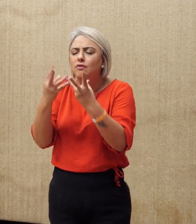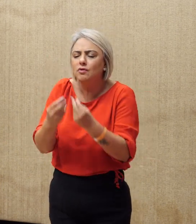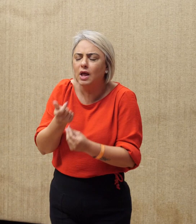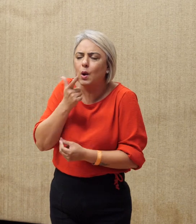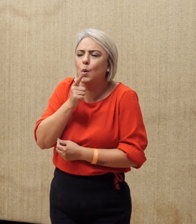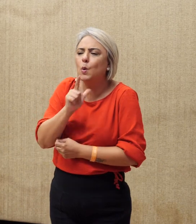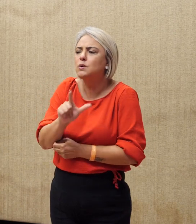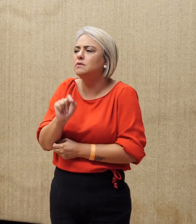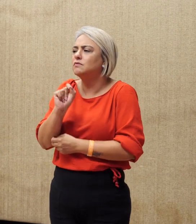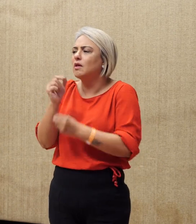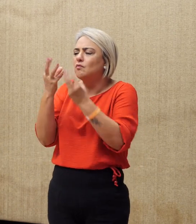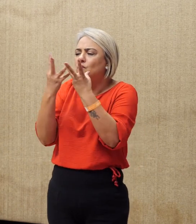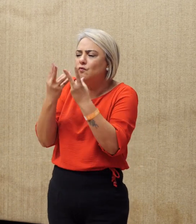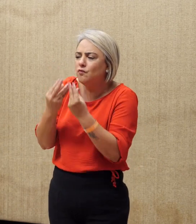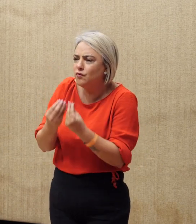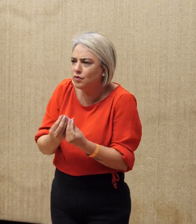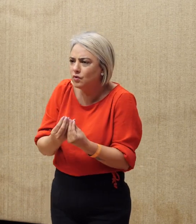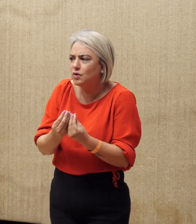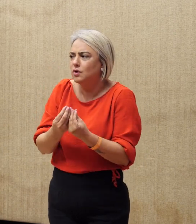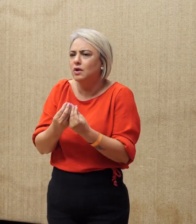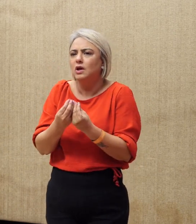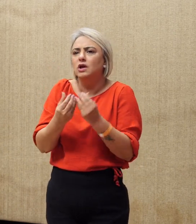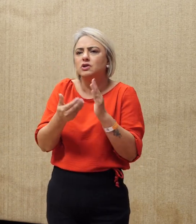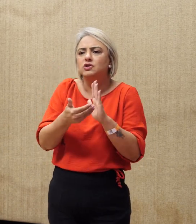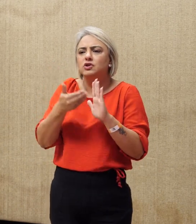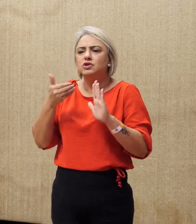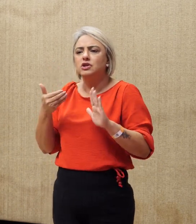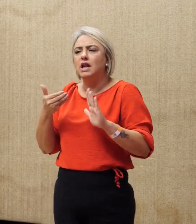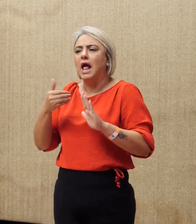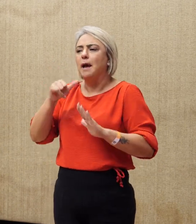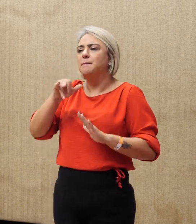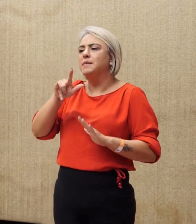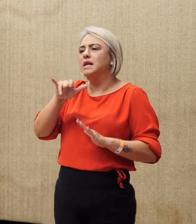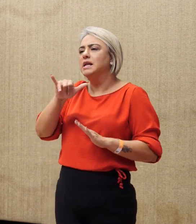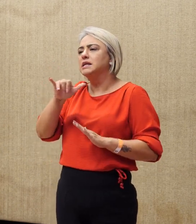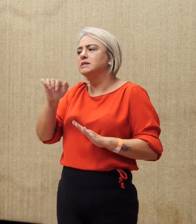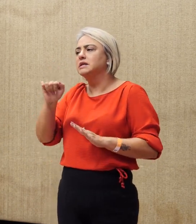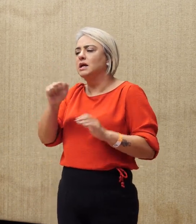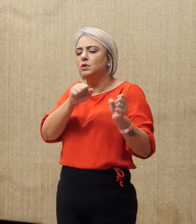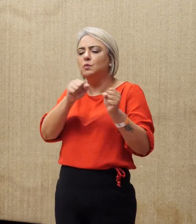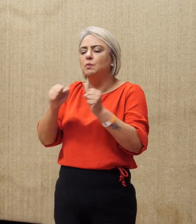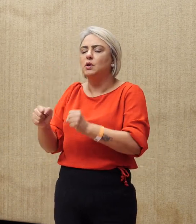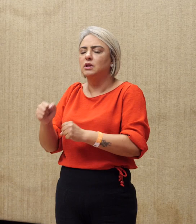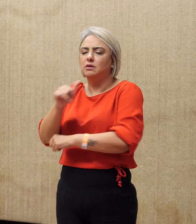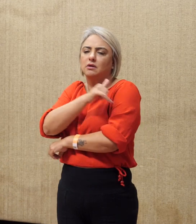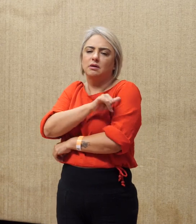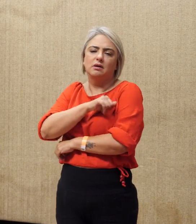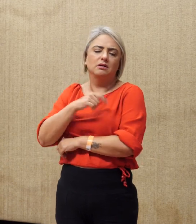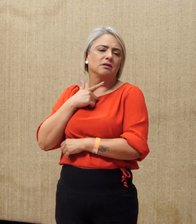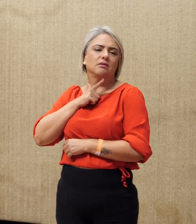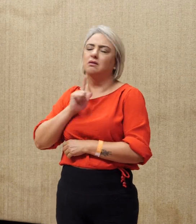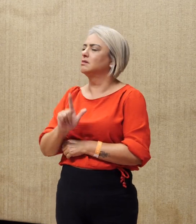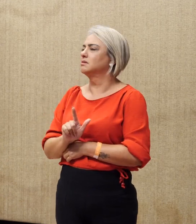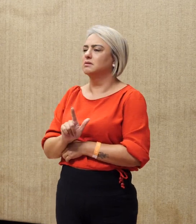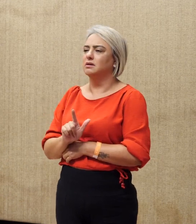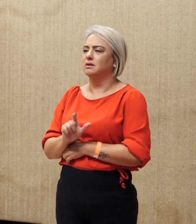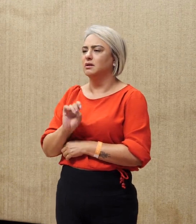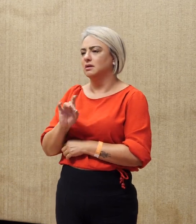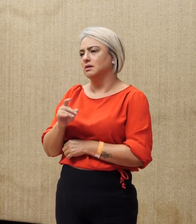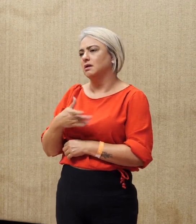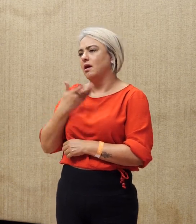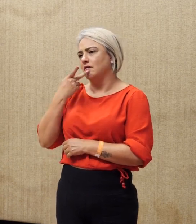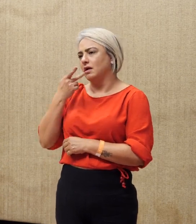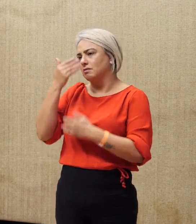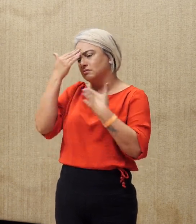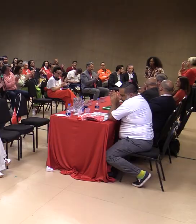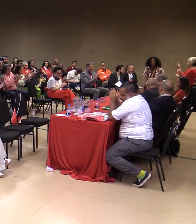conseguir fazer esse filtro de retirar os milicianos do poder do Rio de Janeiro? Porque a gente não aguenta mais. É só isso que eu gostaria de